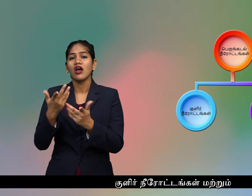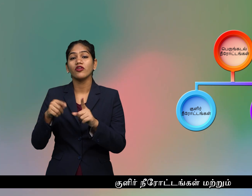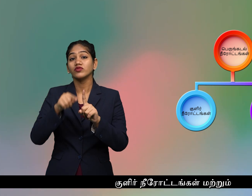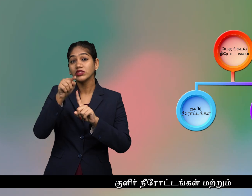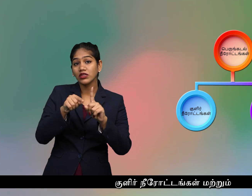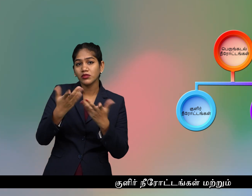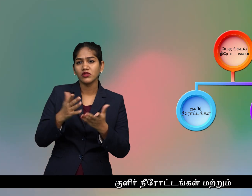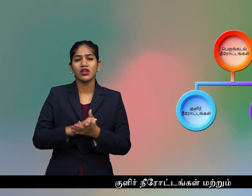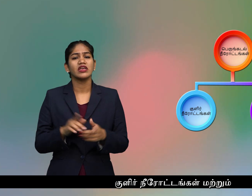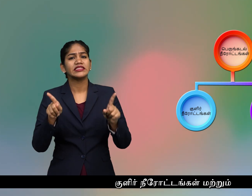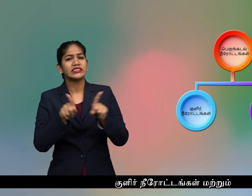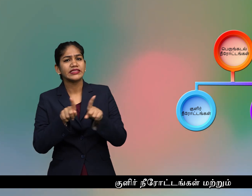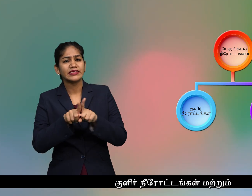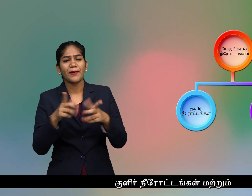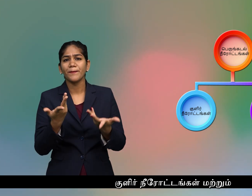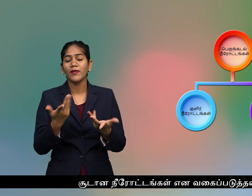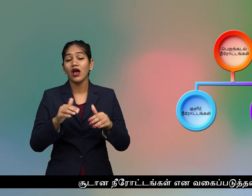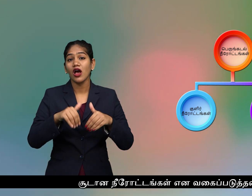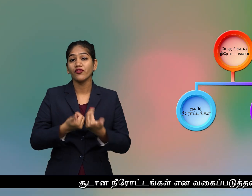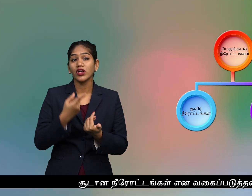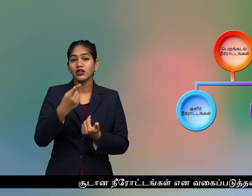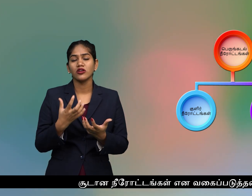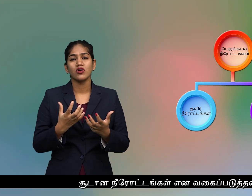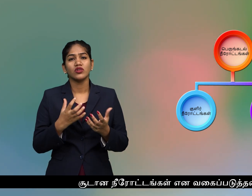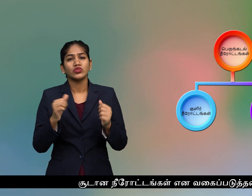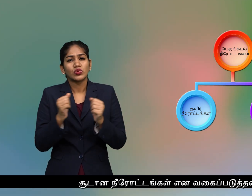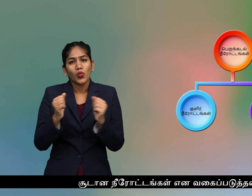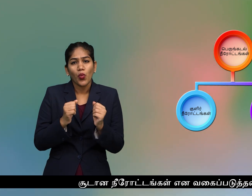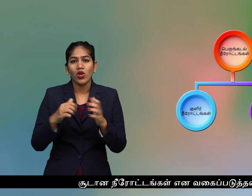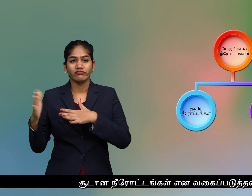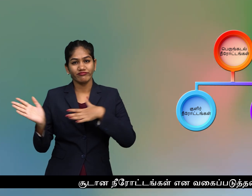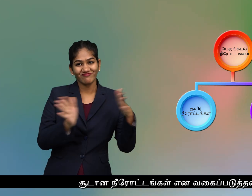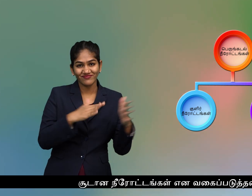குளிர் நீரோட்டங்கள் மற்றும் சூடான நீரோட்டங்கள் என வகைப்படுத்தலாம்.